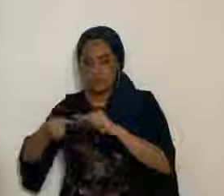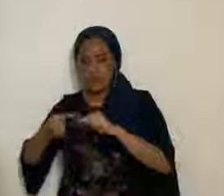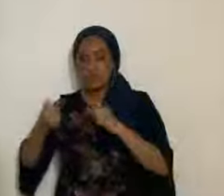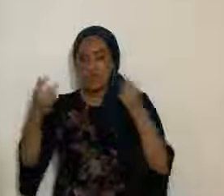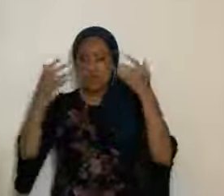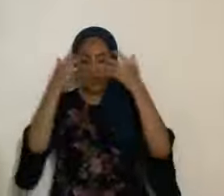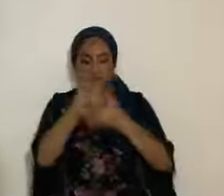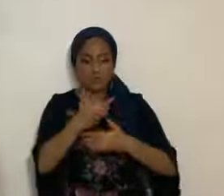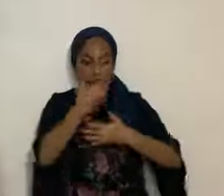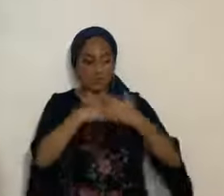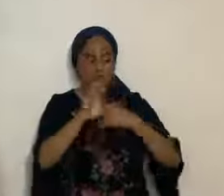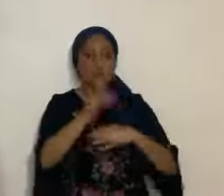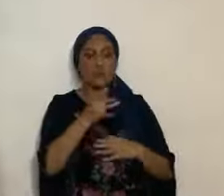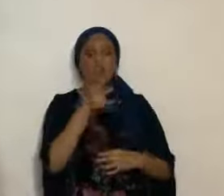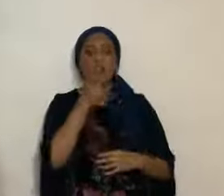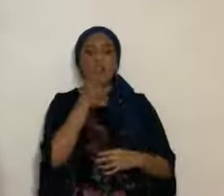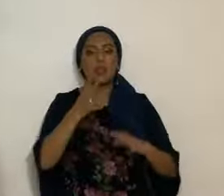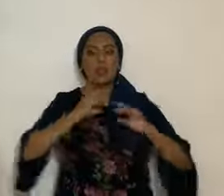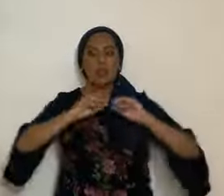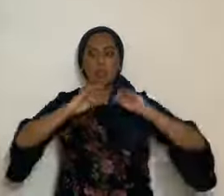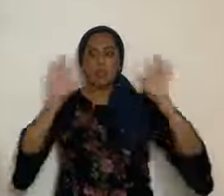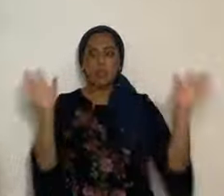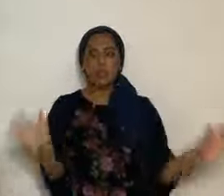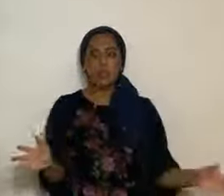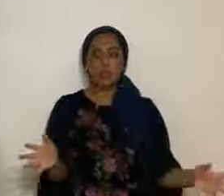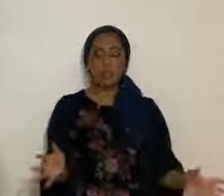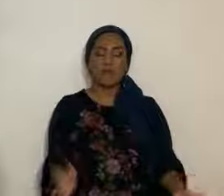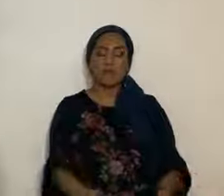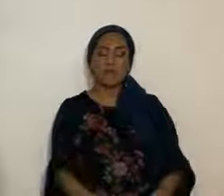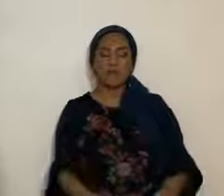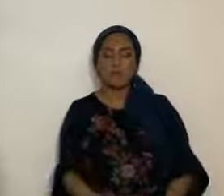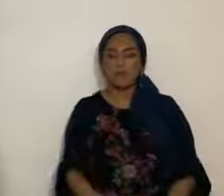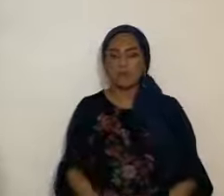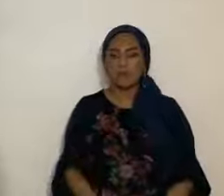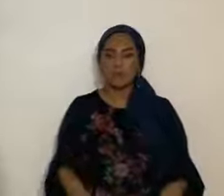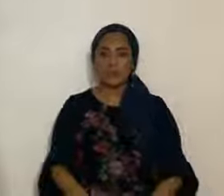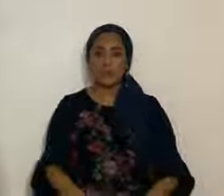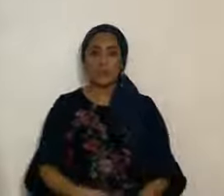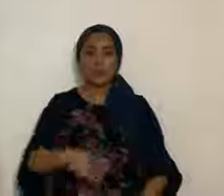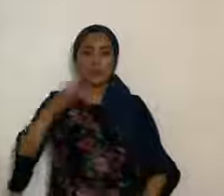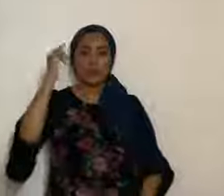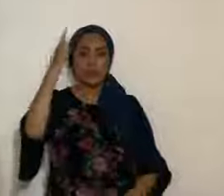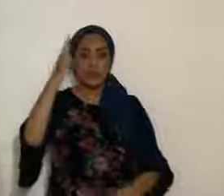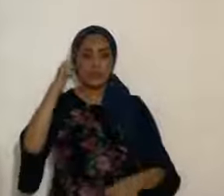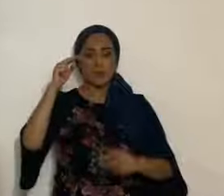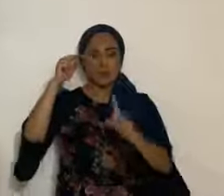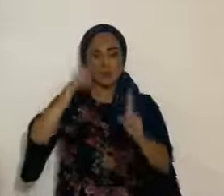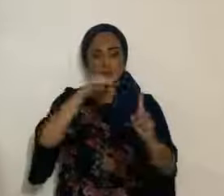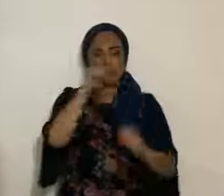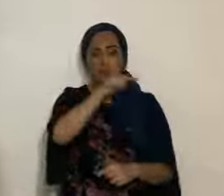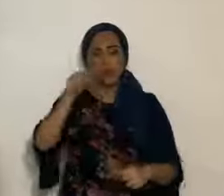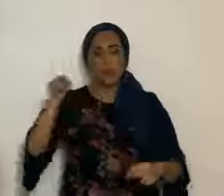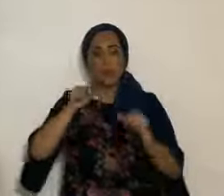luz y tu oscuridad será como el mediodía. Y Yahweh te pastoreará siempre, y en las